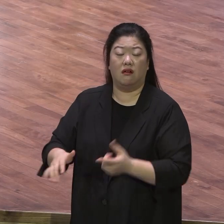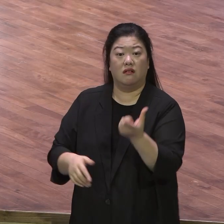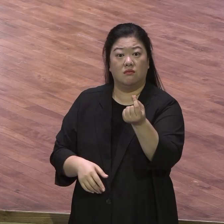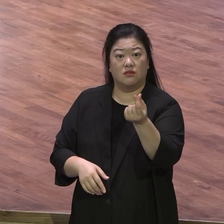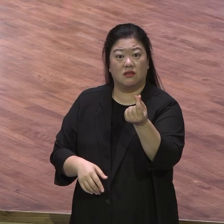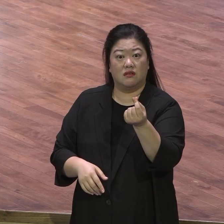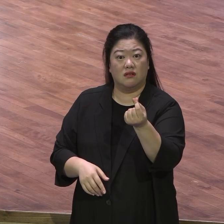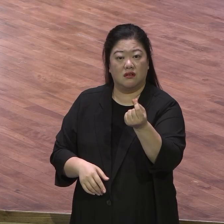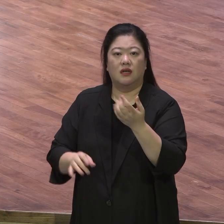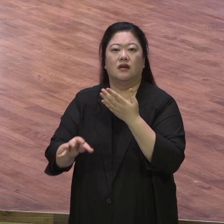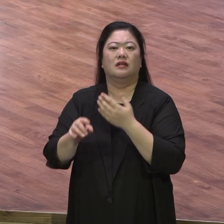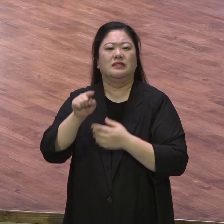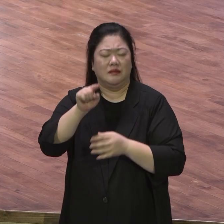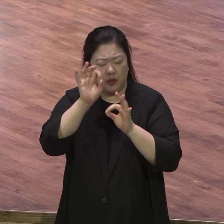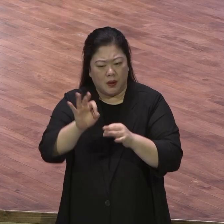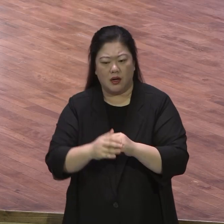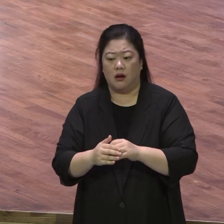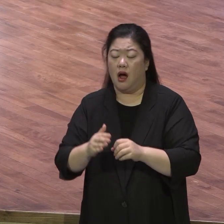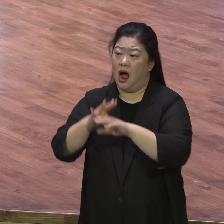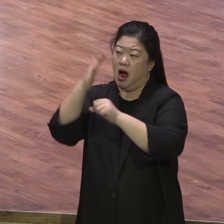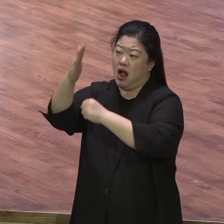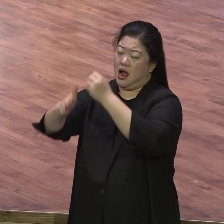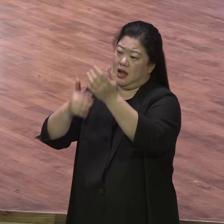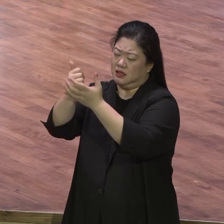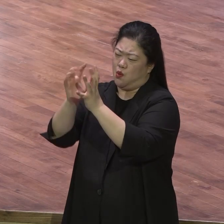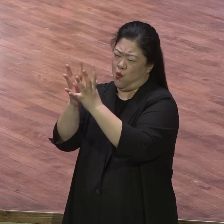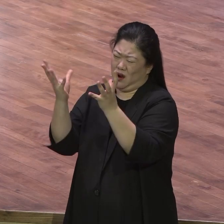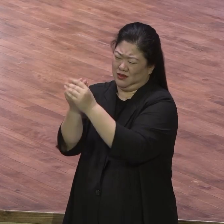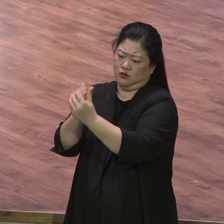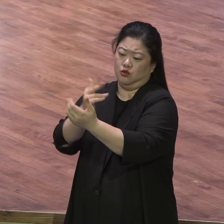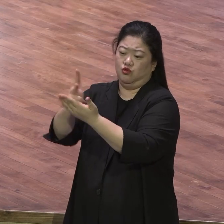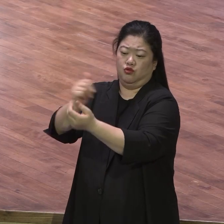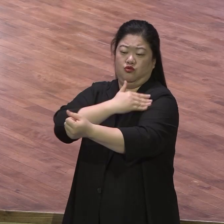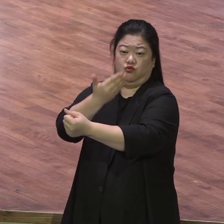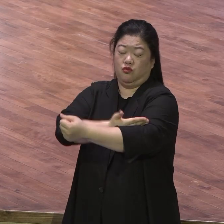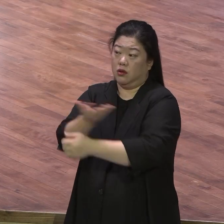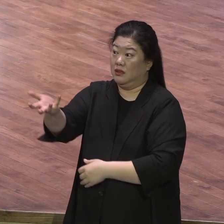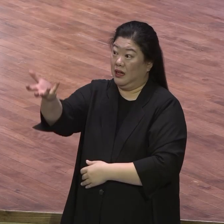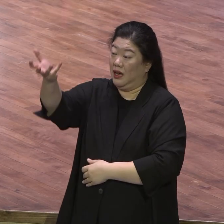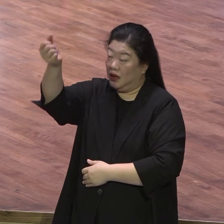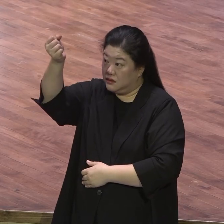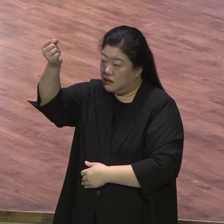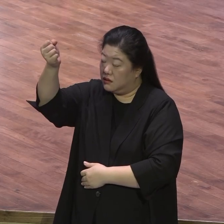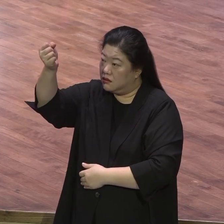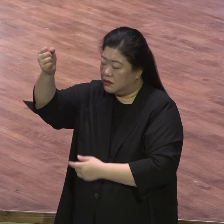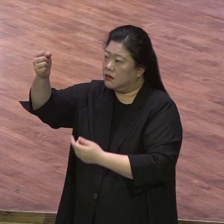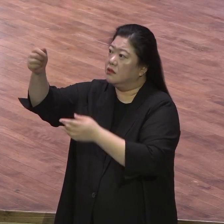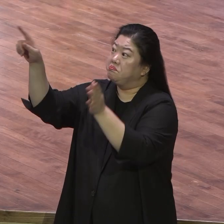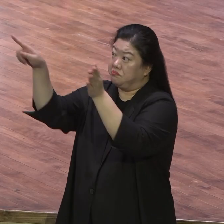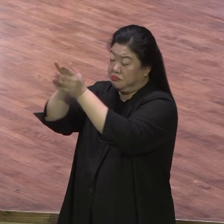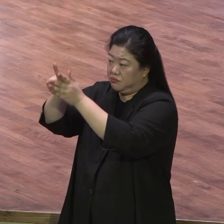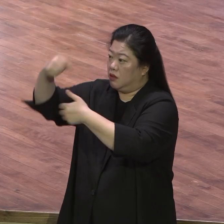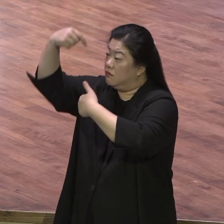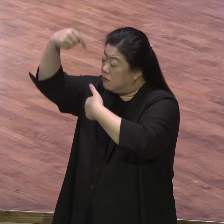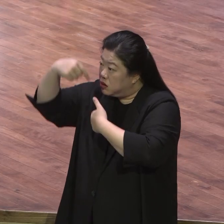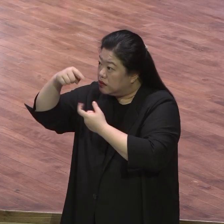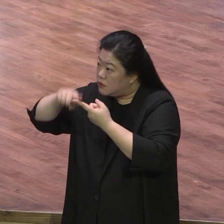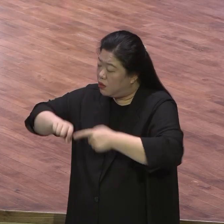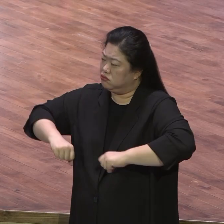절대 주권적 역사심 속에서 그들의 지도자로서 사역을 감당하고 있을 뿐이었어요